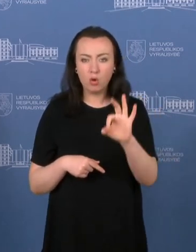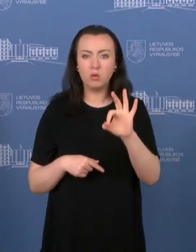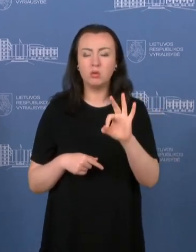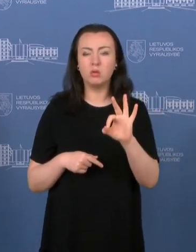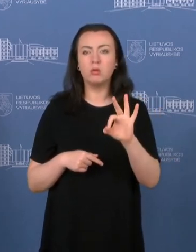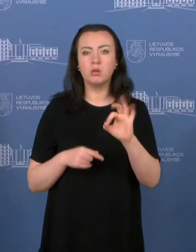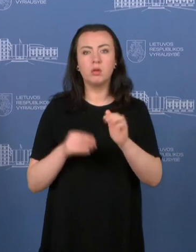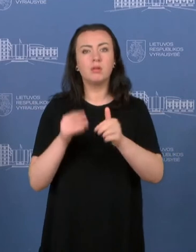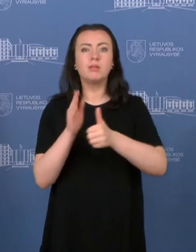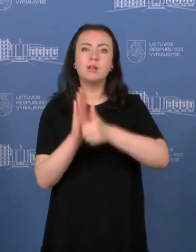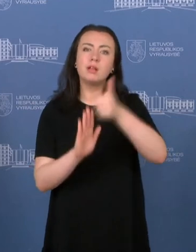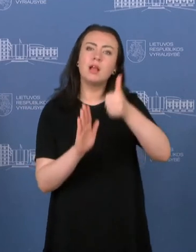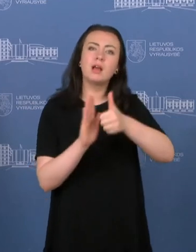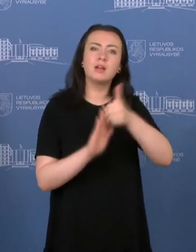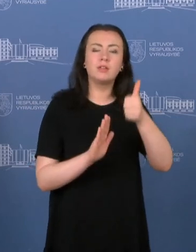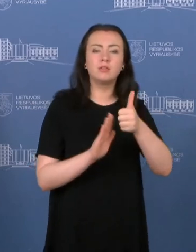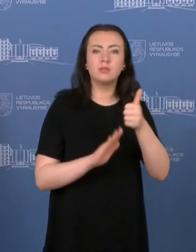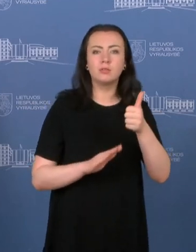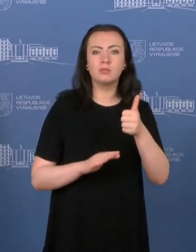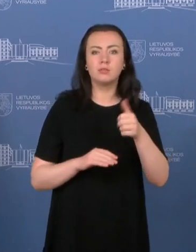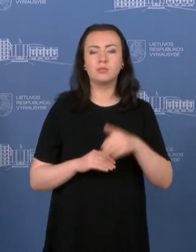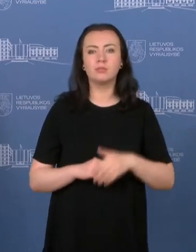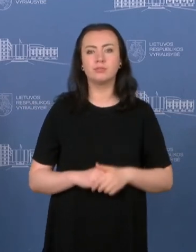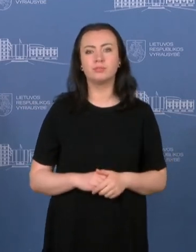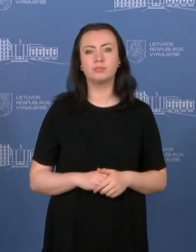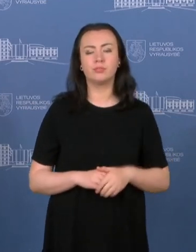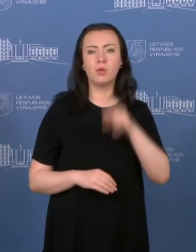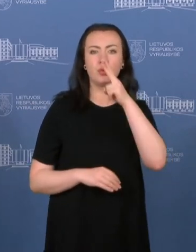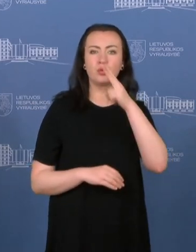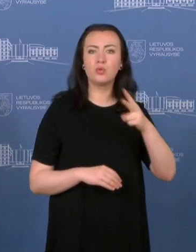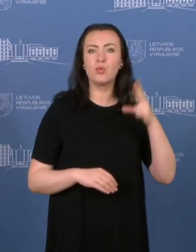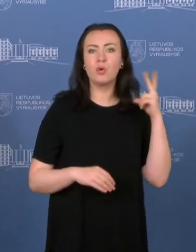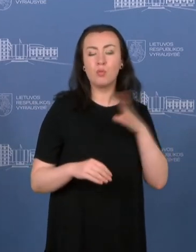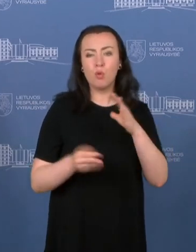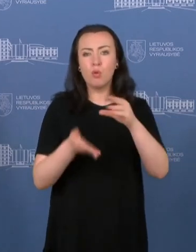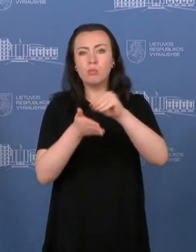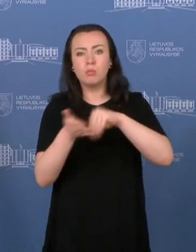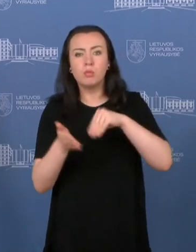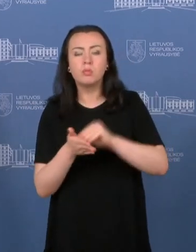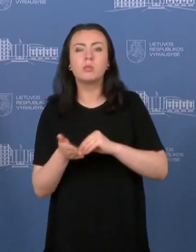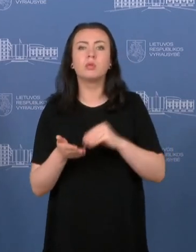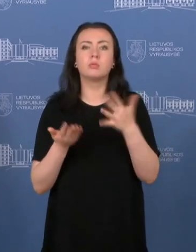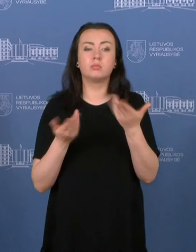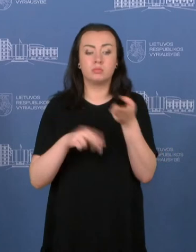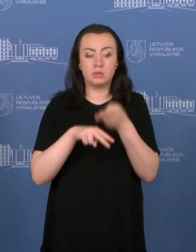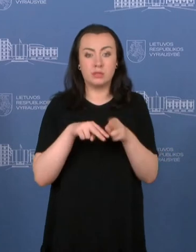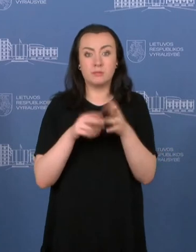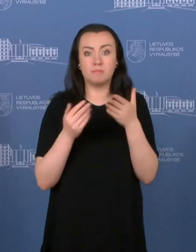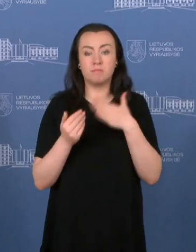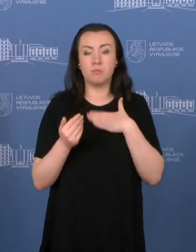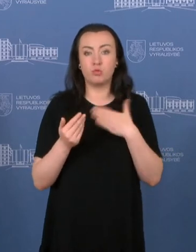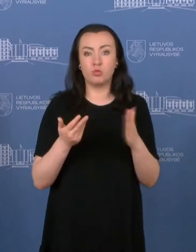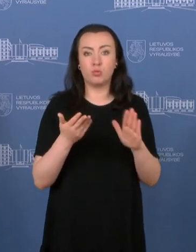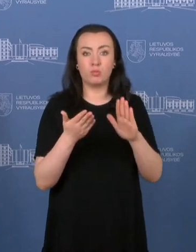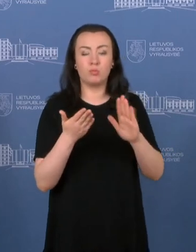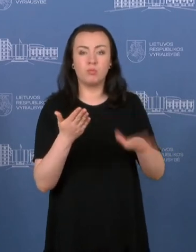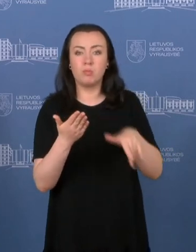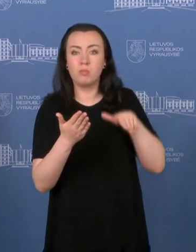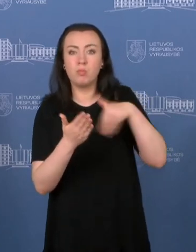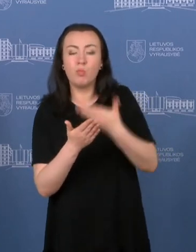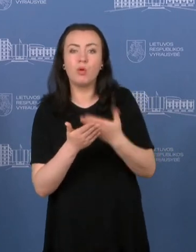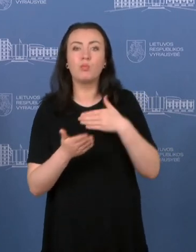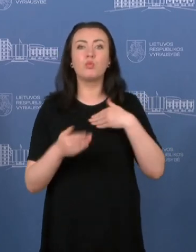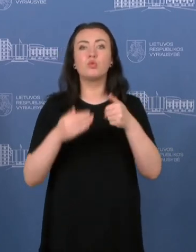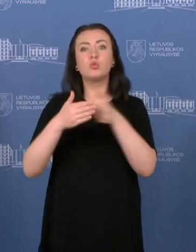nedėranoriškai iš tikrųjų nesikeičia taršos leidimo, tam turėjo 2 metus ir kol kas paraiškas ir mūsų nurodymus, mūsų